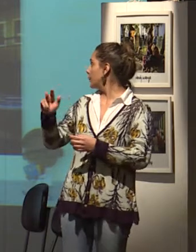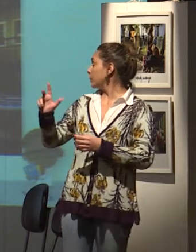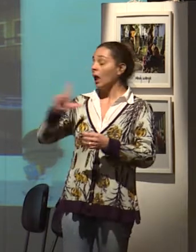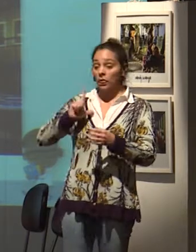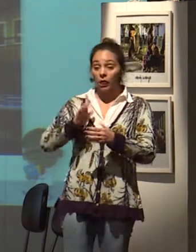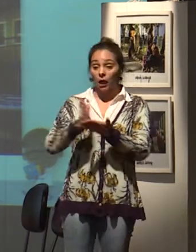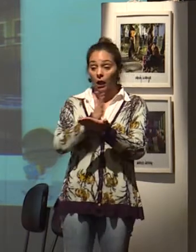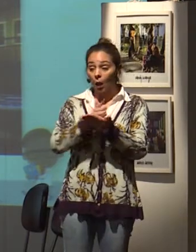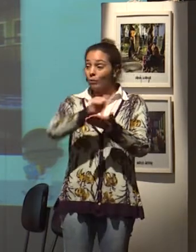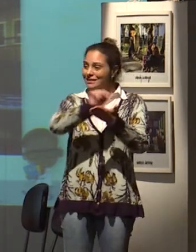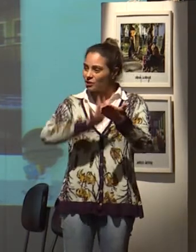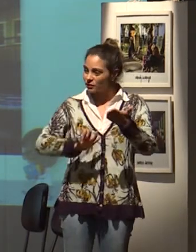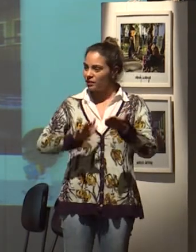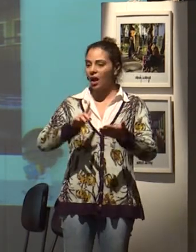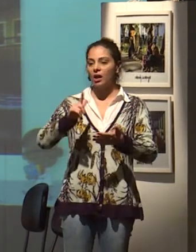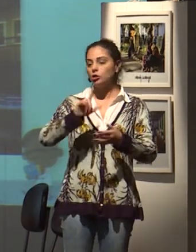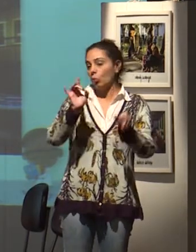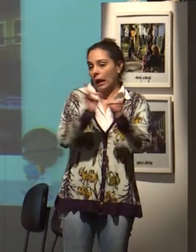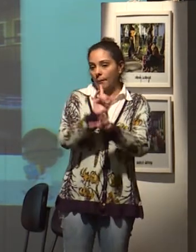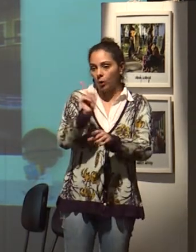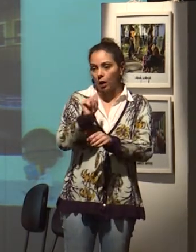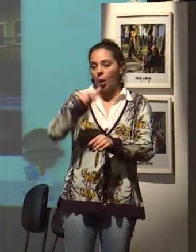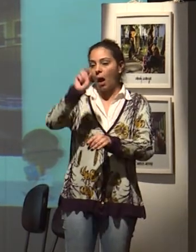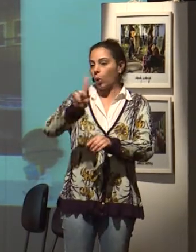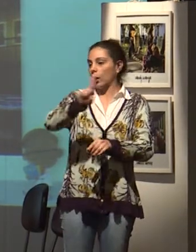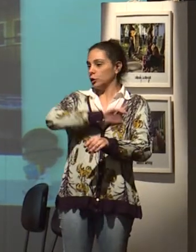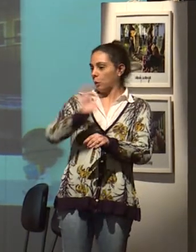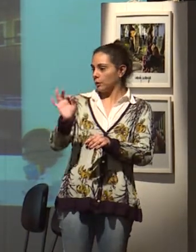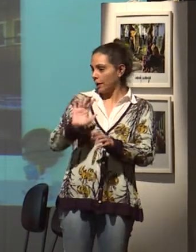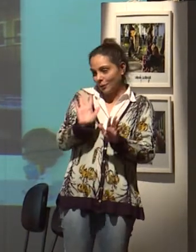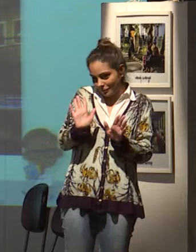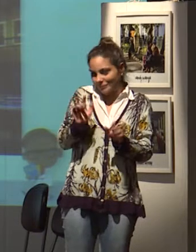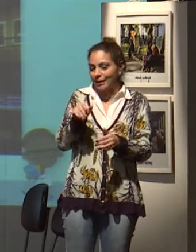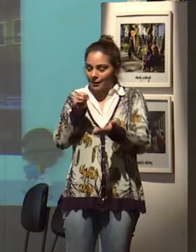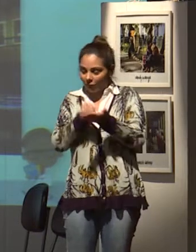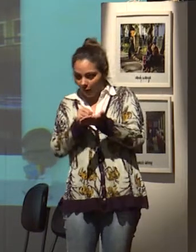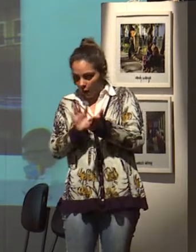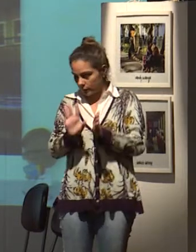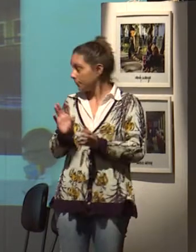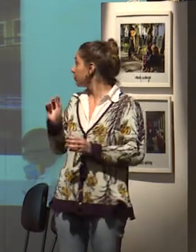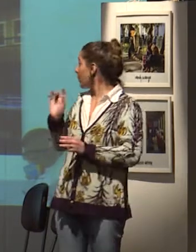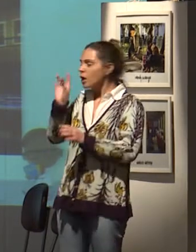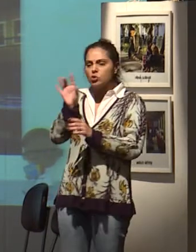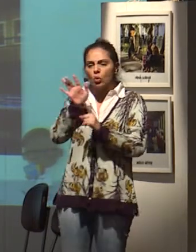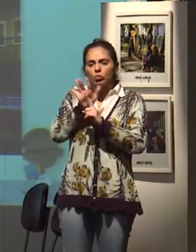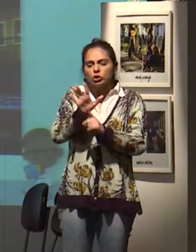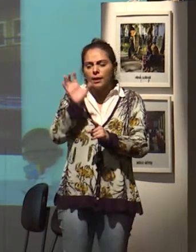com essa temática. E temos algumas atividades que também ainda não terminaram, ainda tem alguns alunos que vão responder ainda.